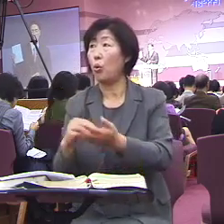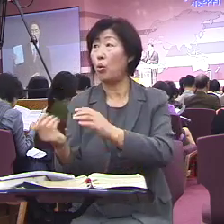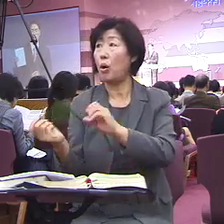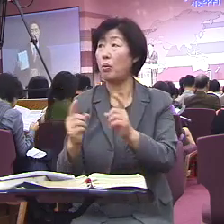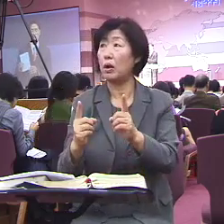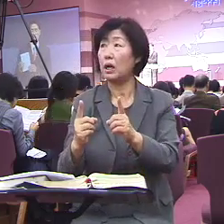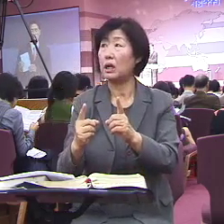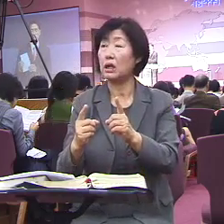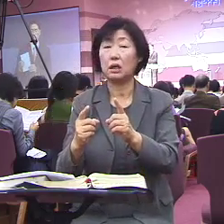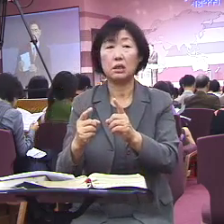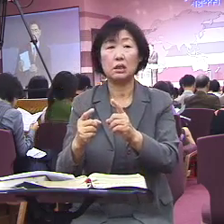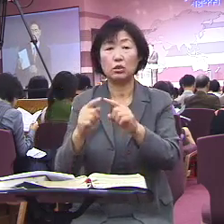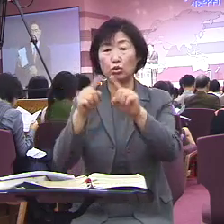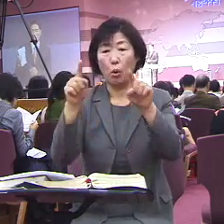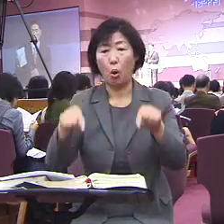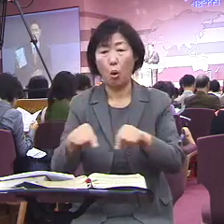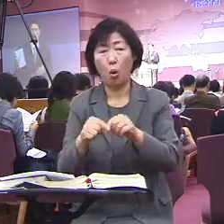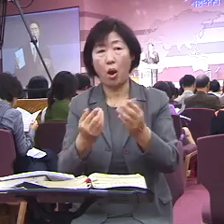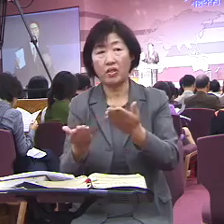있습니다.